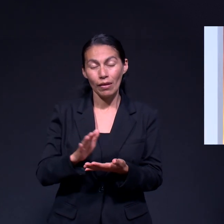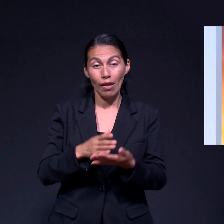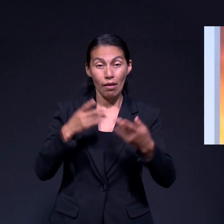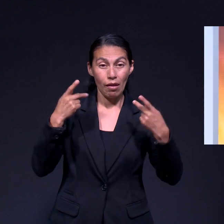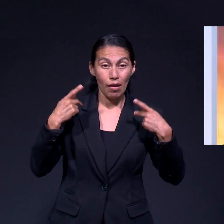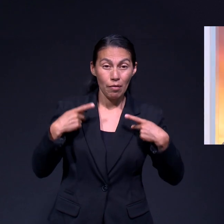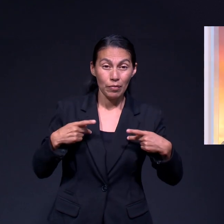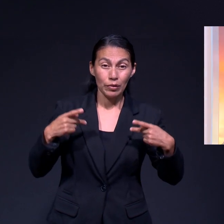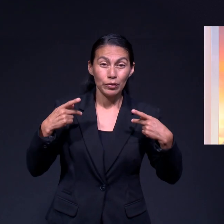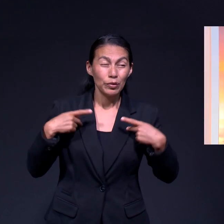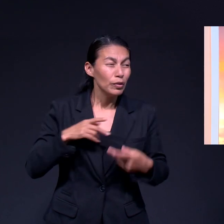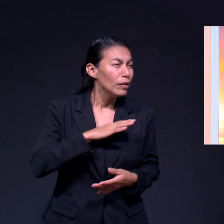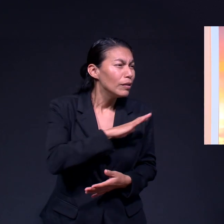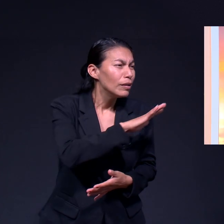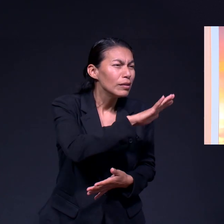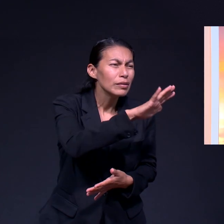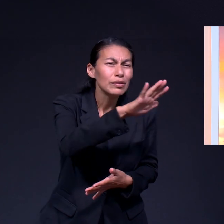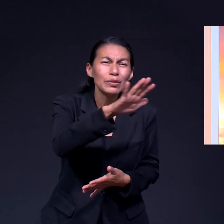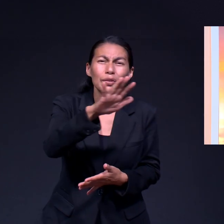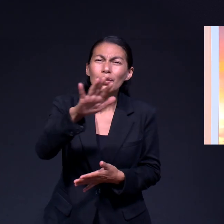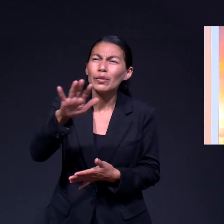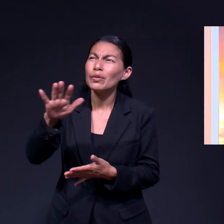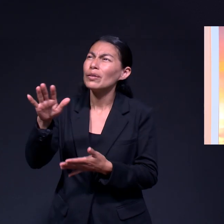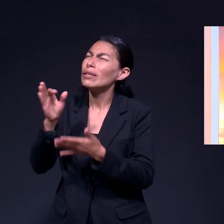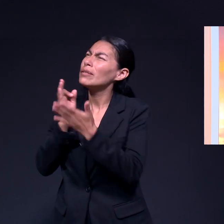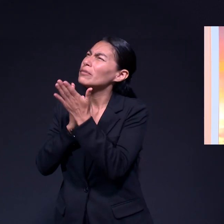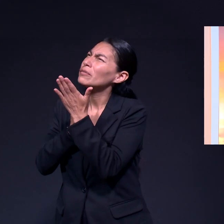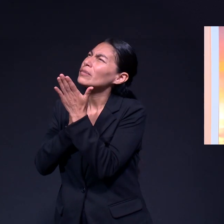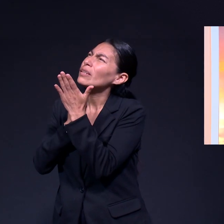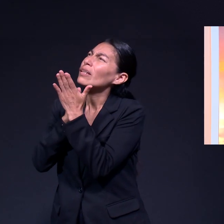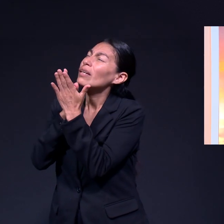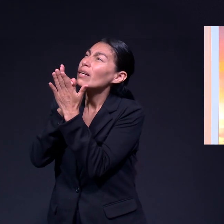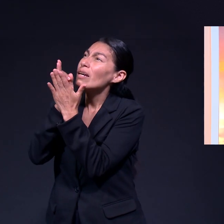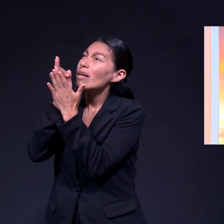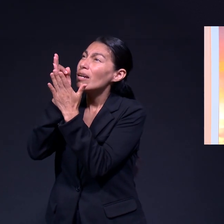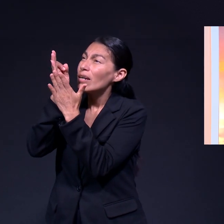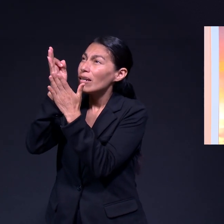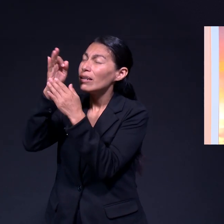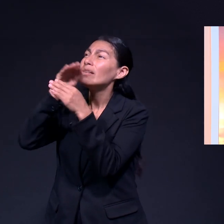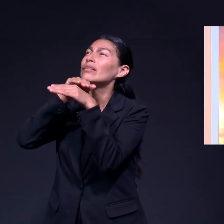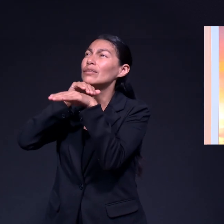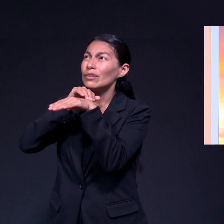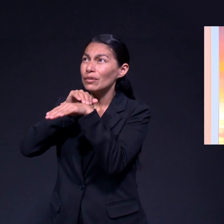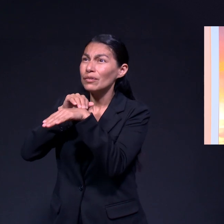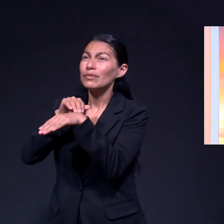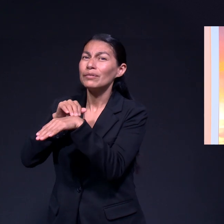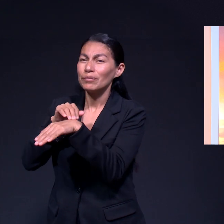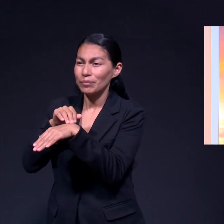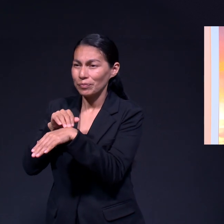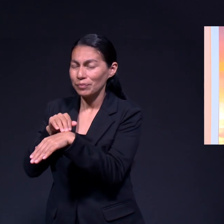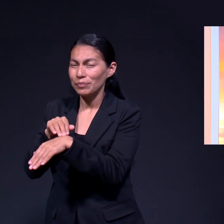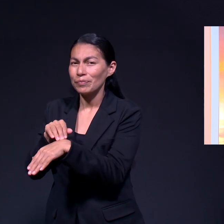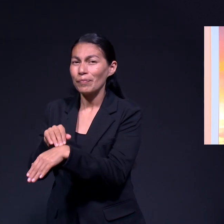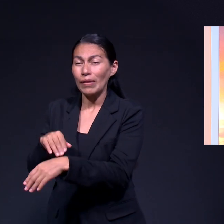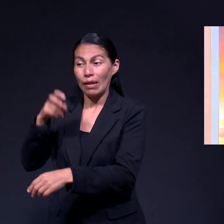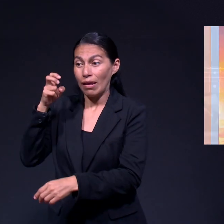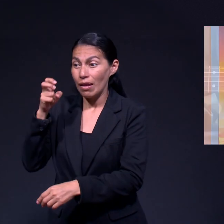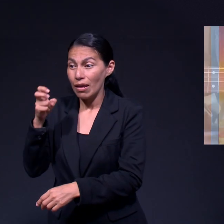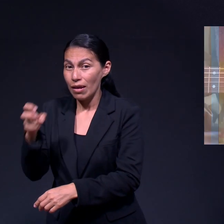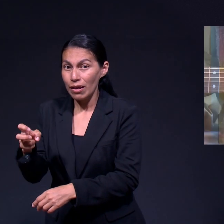El que habita Al abrigo del Altísimo